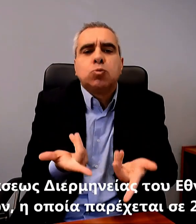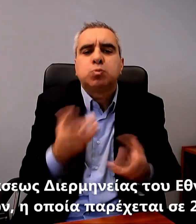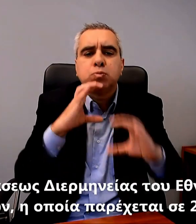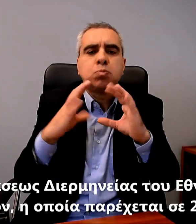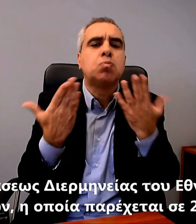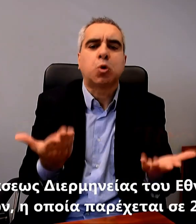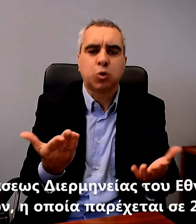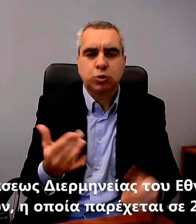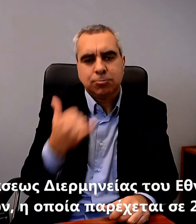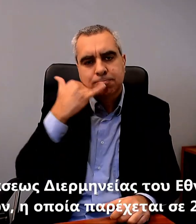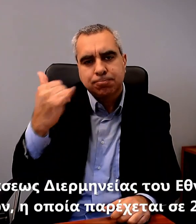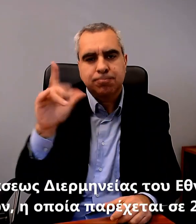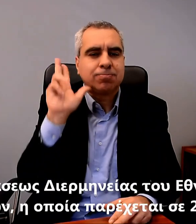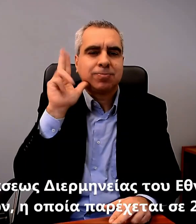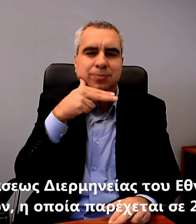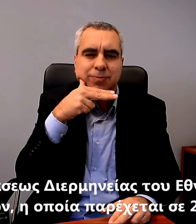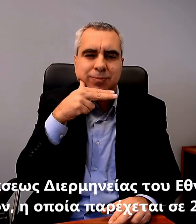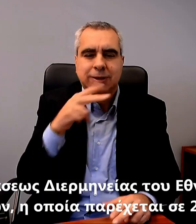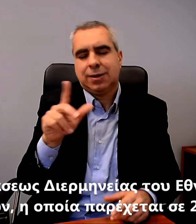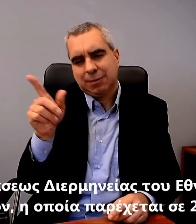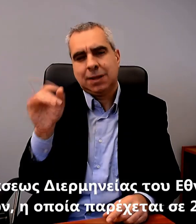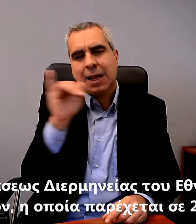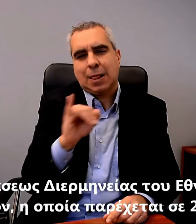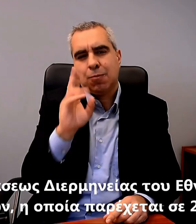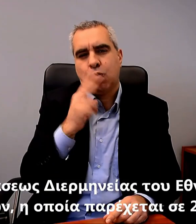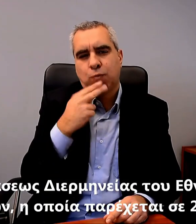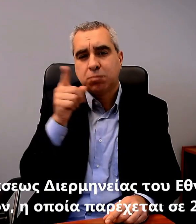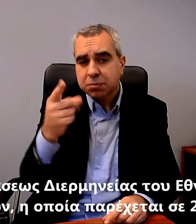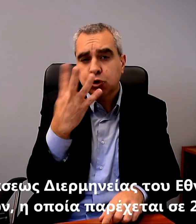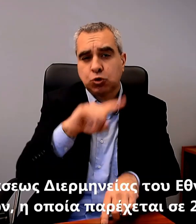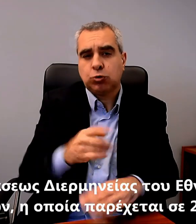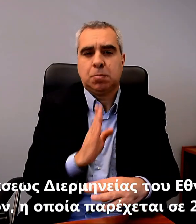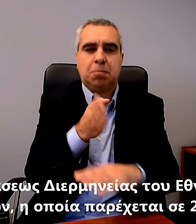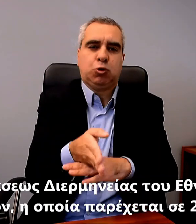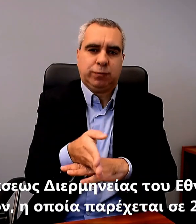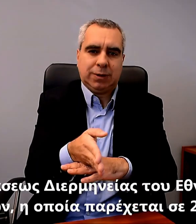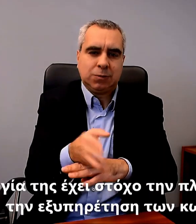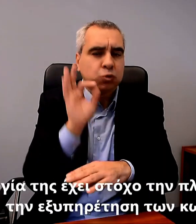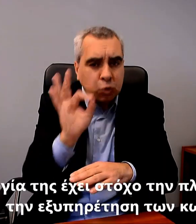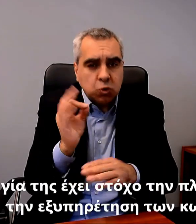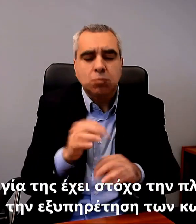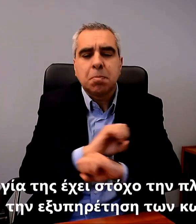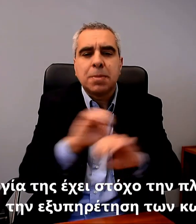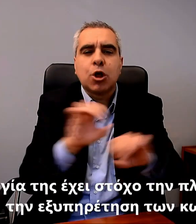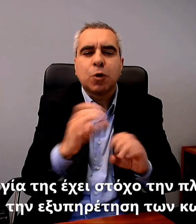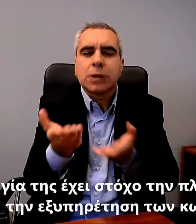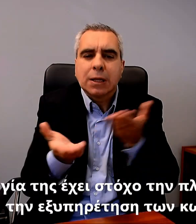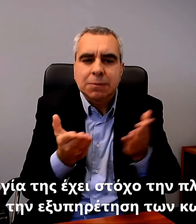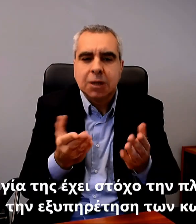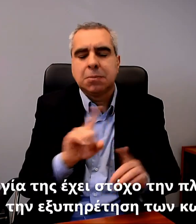αποστάσεως διερμηνίας του Εθνικού Ιδρύματος Σκοφών, η οποία παρέχεται σε 24-ωρη βάση. Η λειτουργία της έχει ως στόχο την πληροφόρηση και την εξυπηρέτηση